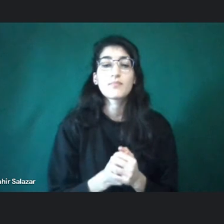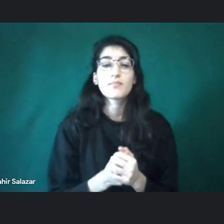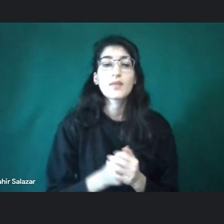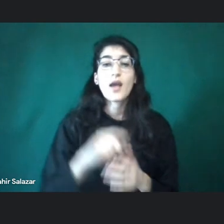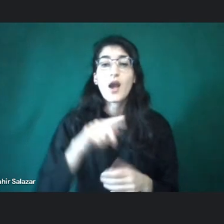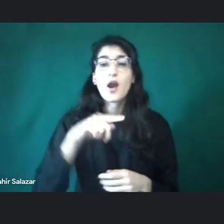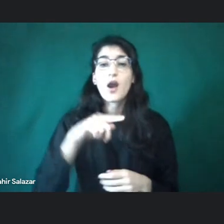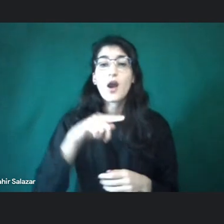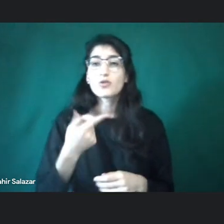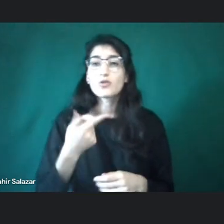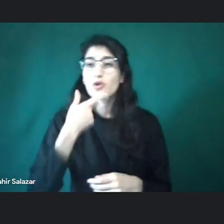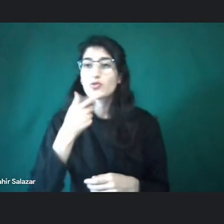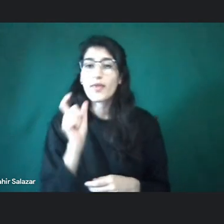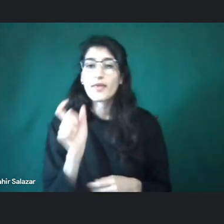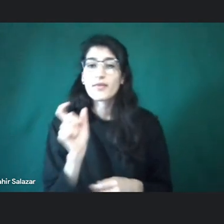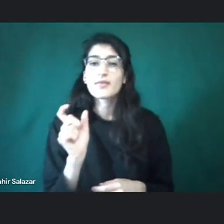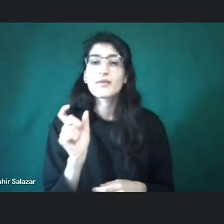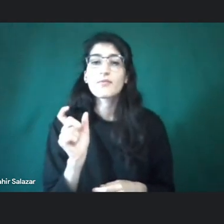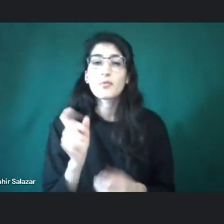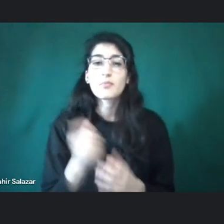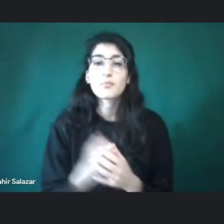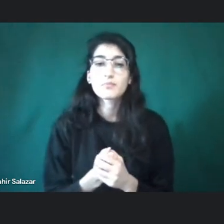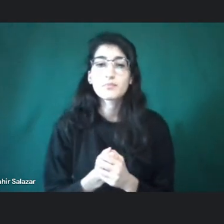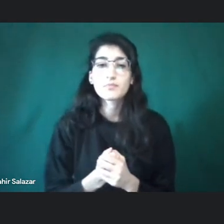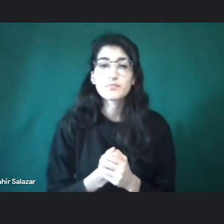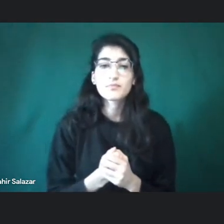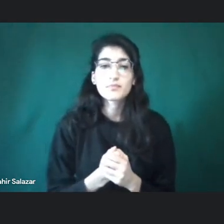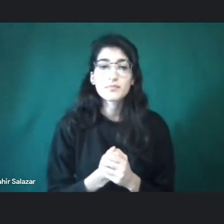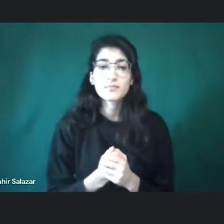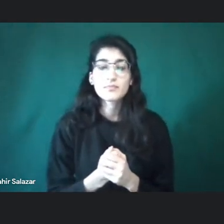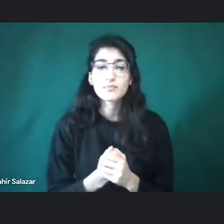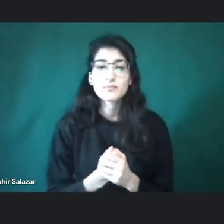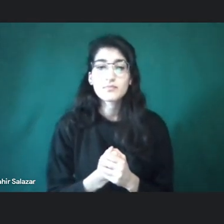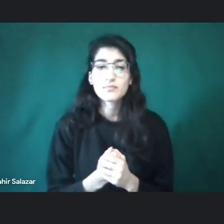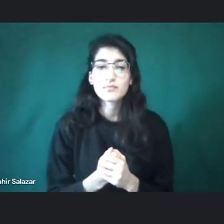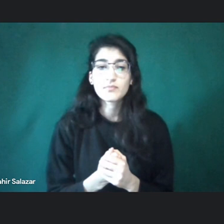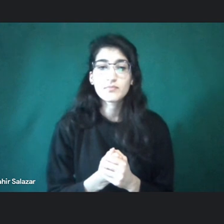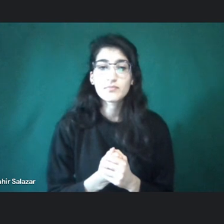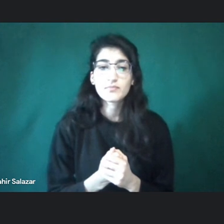Information. Bien, también puede ser...